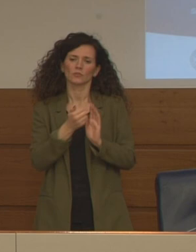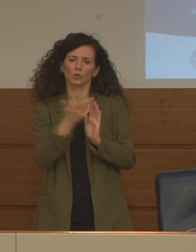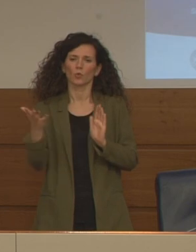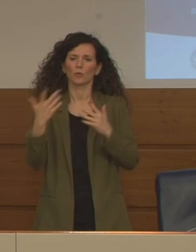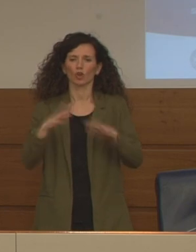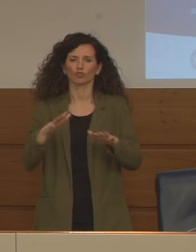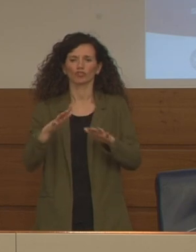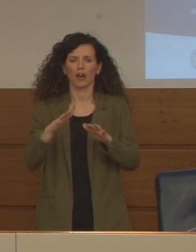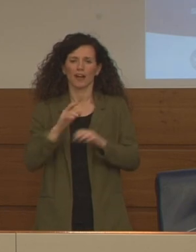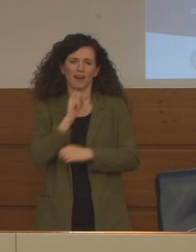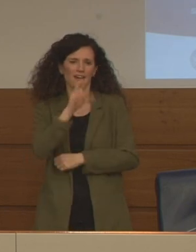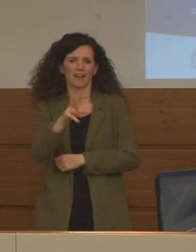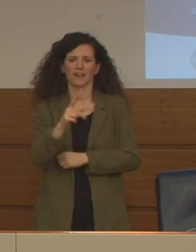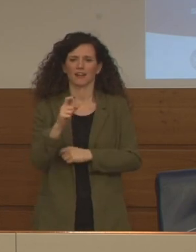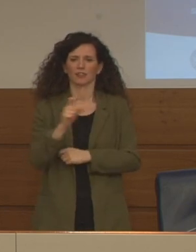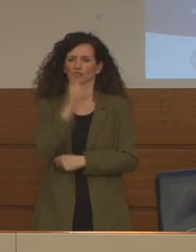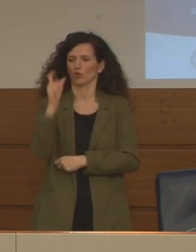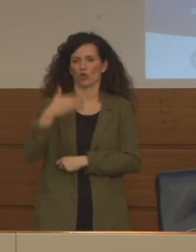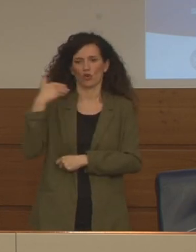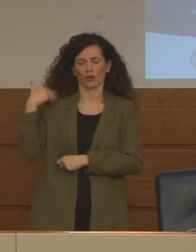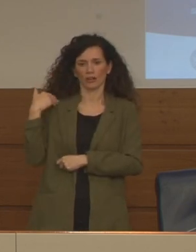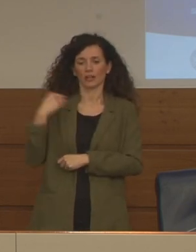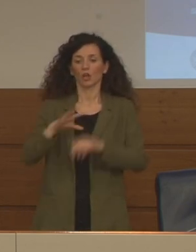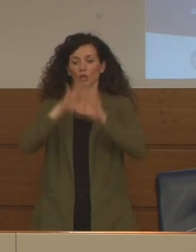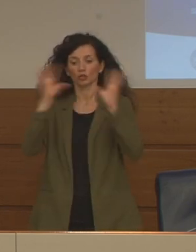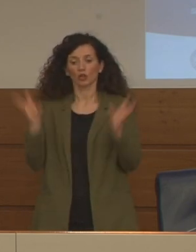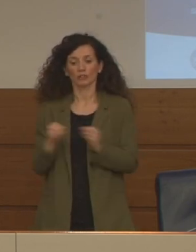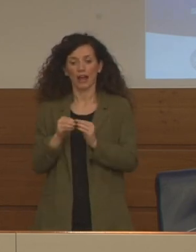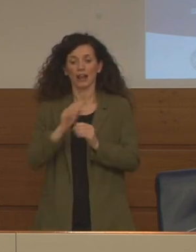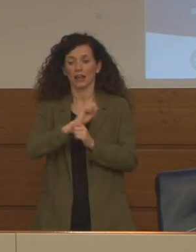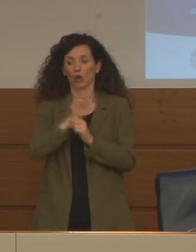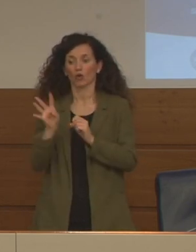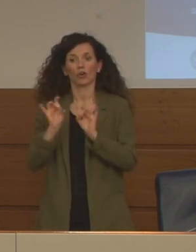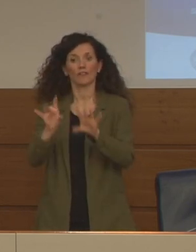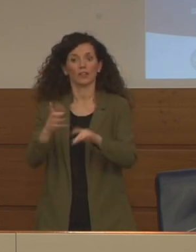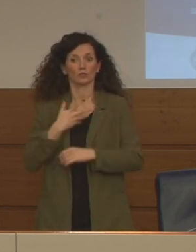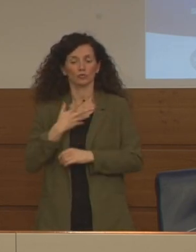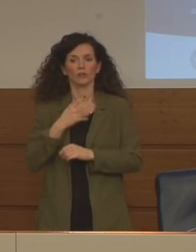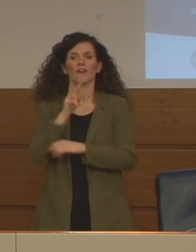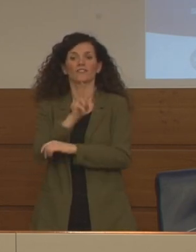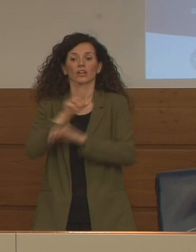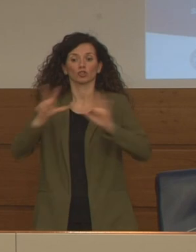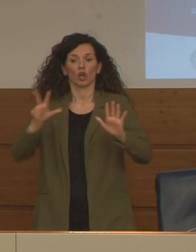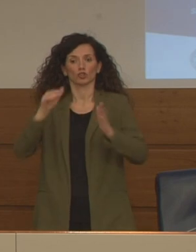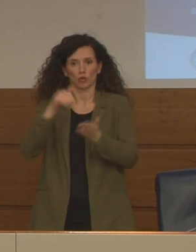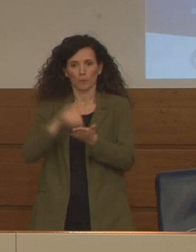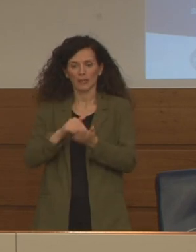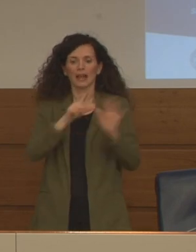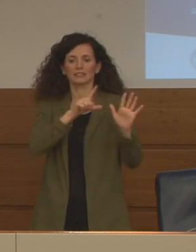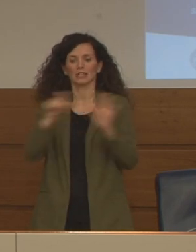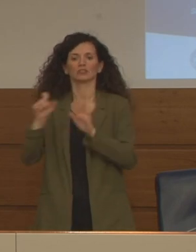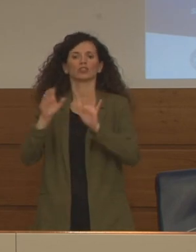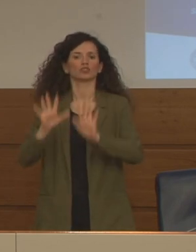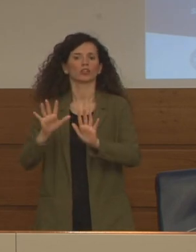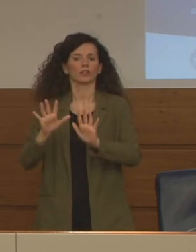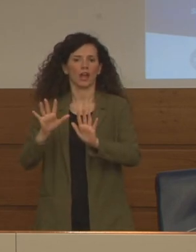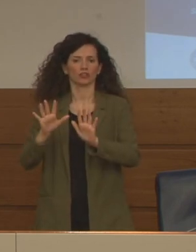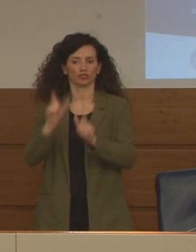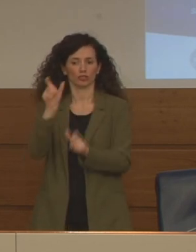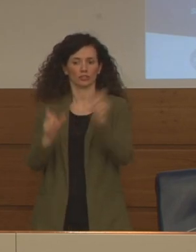nei giorni scorsi il totale delle persone attualmente positive di 28.000 710